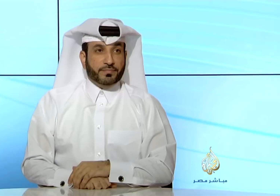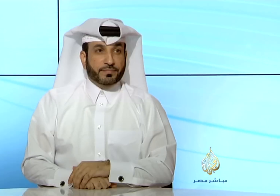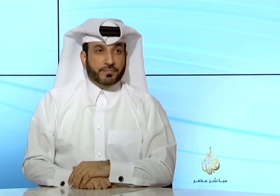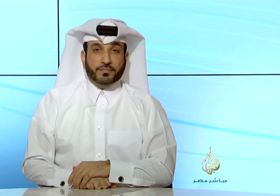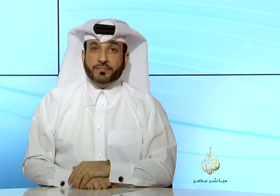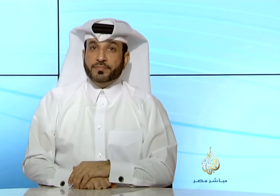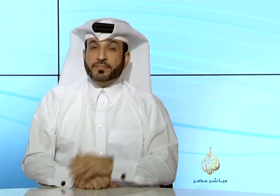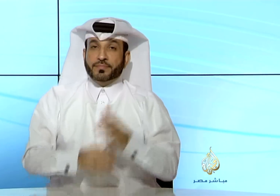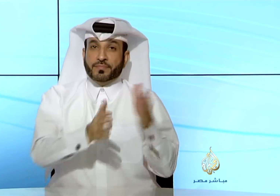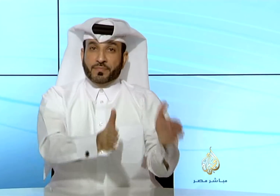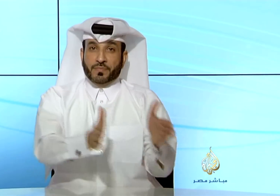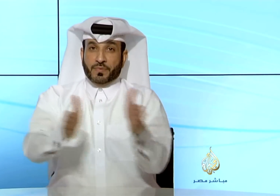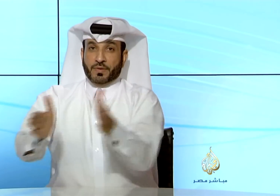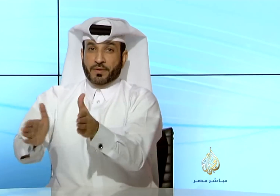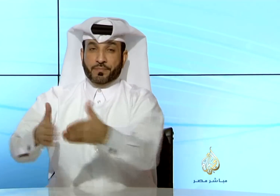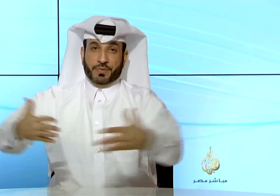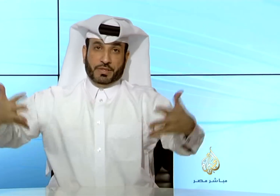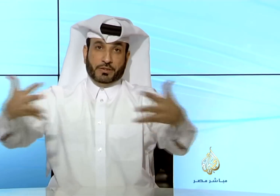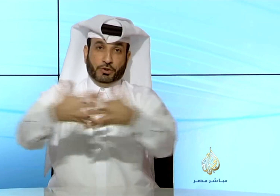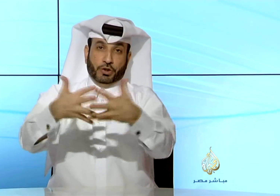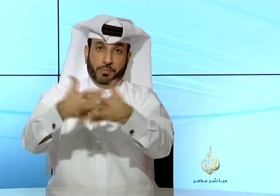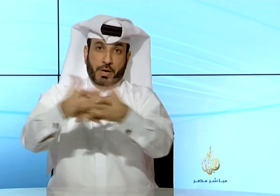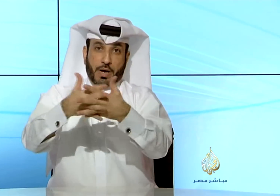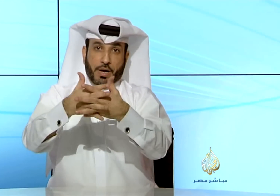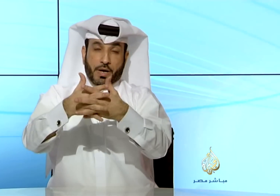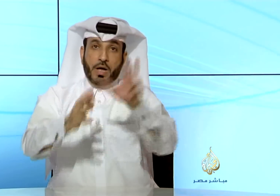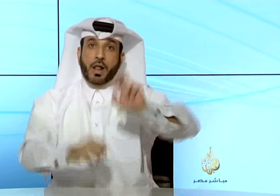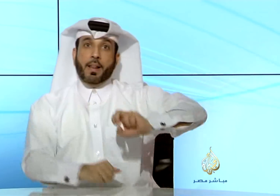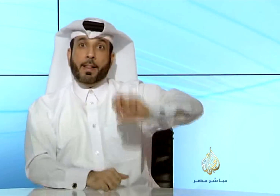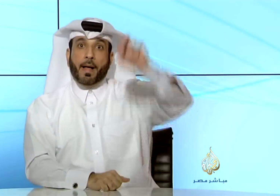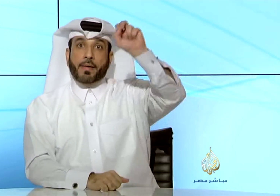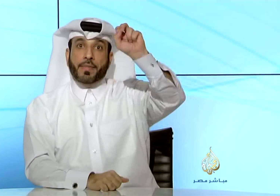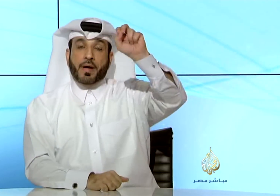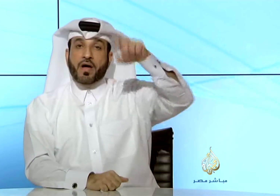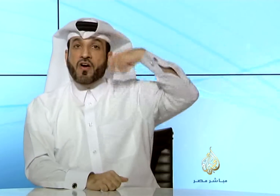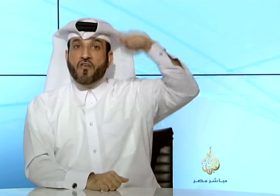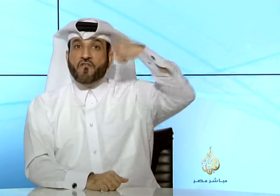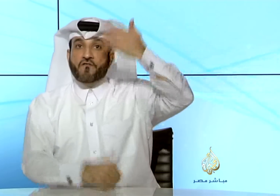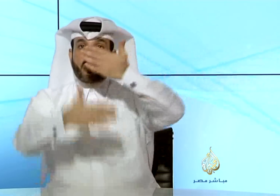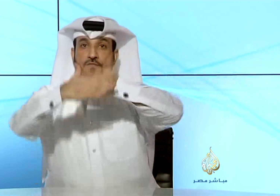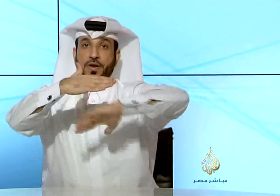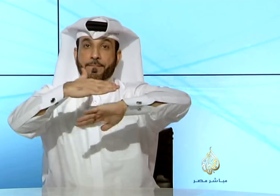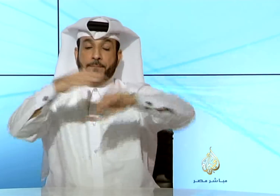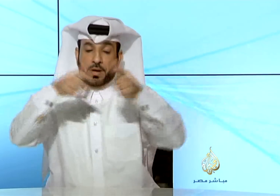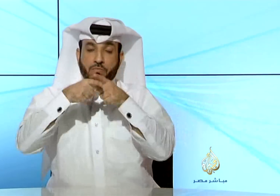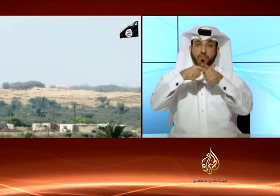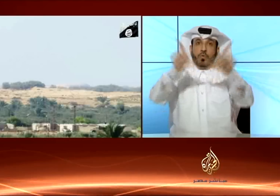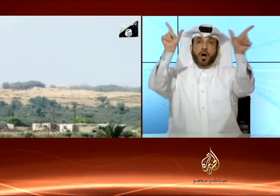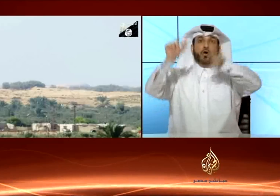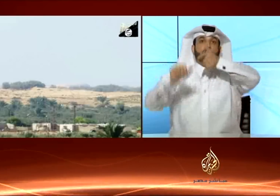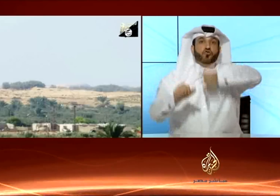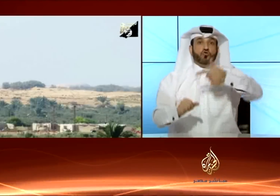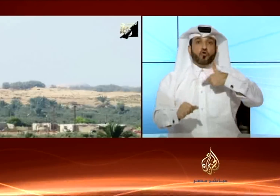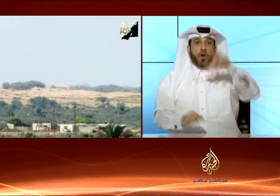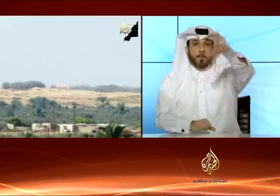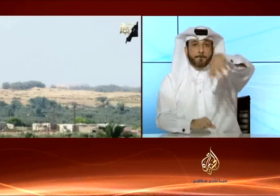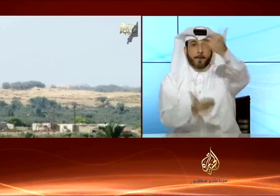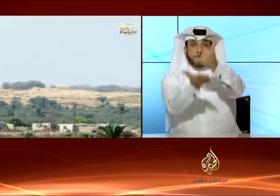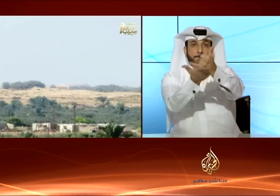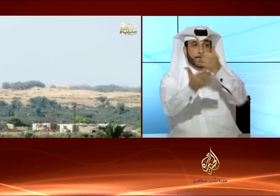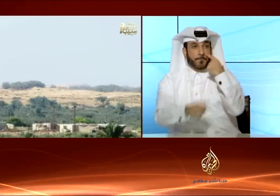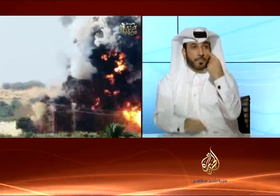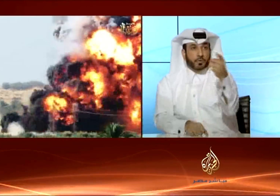غزه بثت جماعه انصار بيت المقدس تسجيلا مصورا اعلنت خلاله مسؤوليتها عن